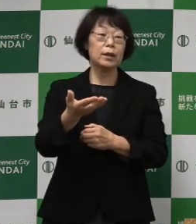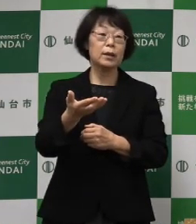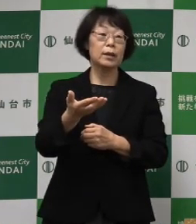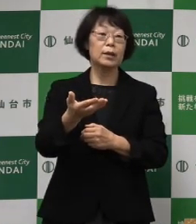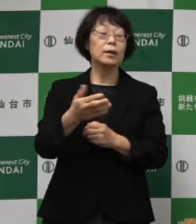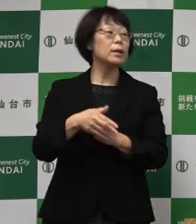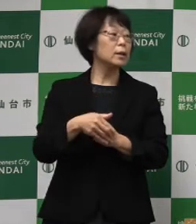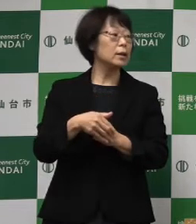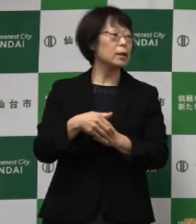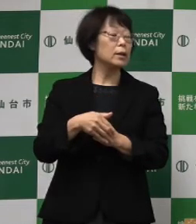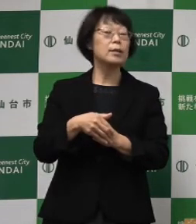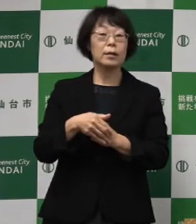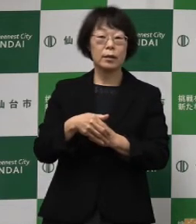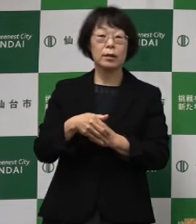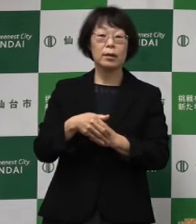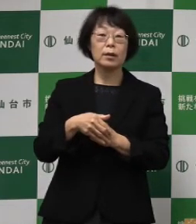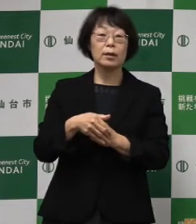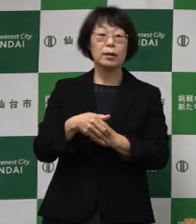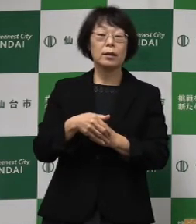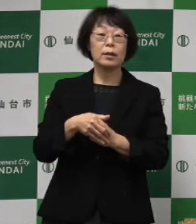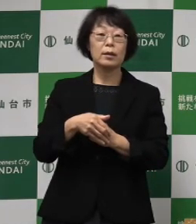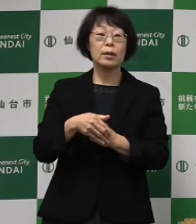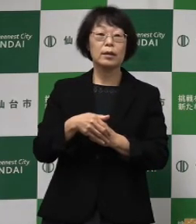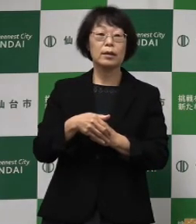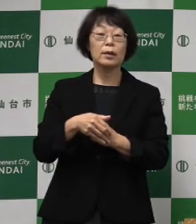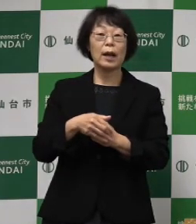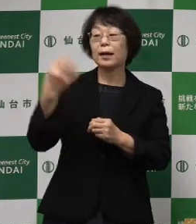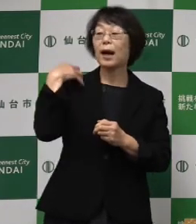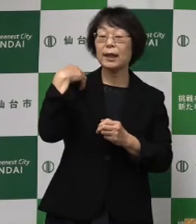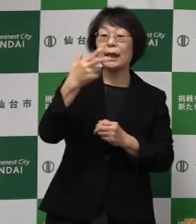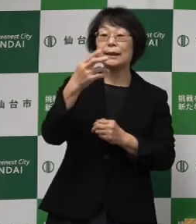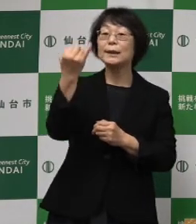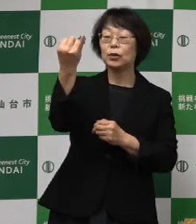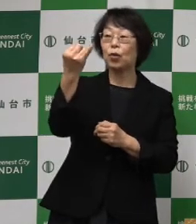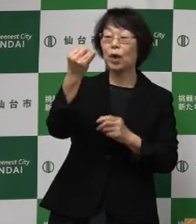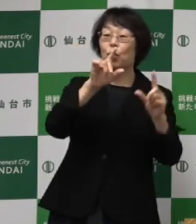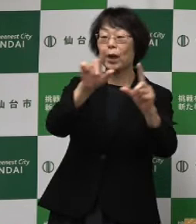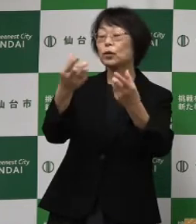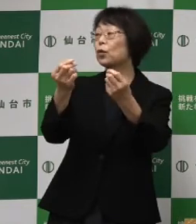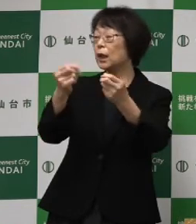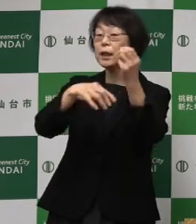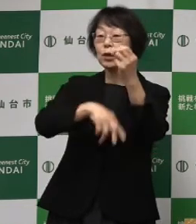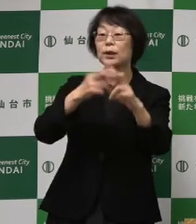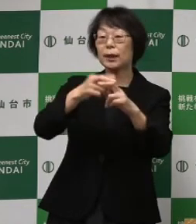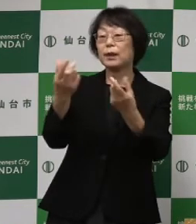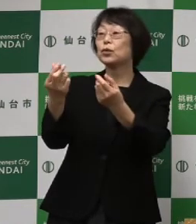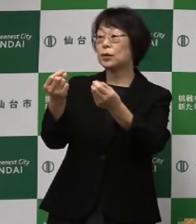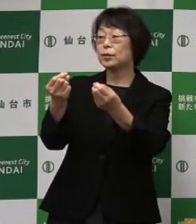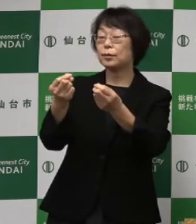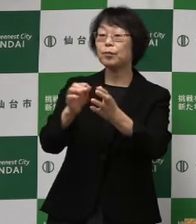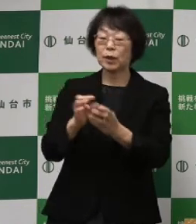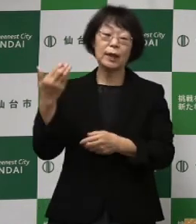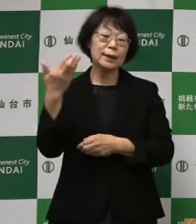か。はい、確信しているものの、あの市長申し上げた通りで、基本はそういう方向で考えてございます。 であの12月